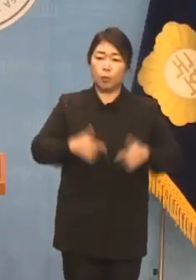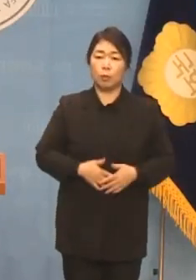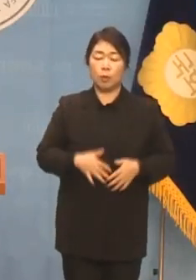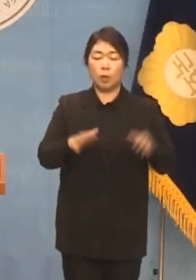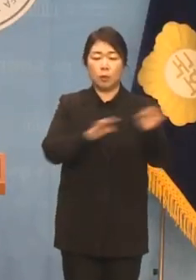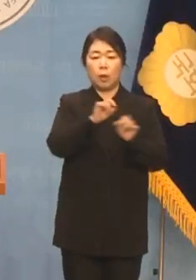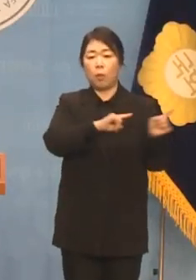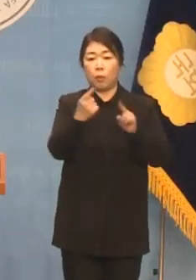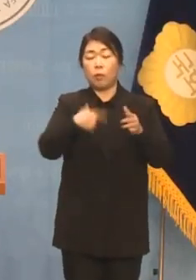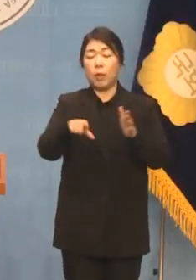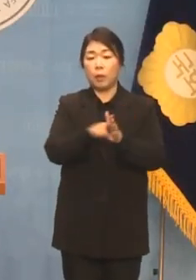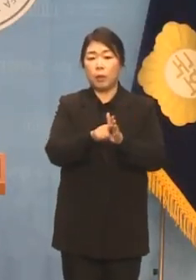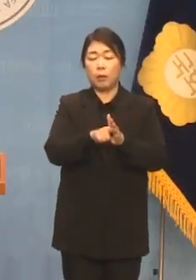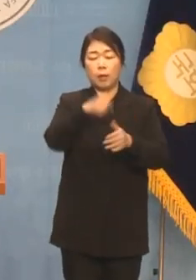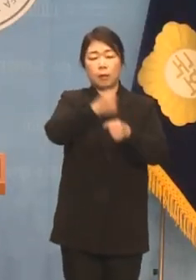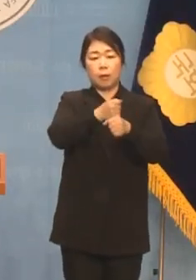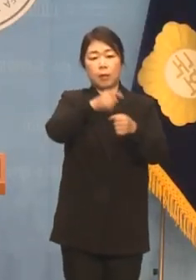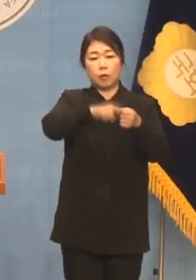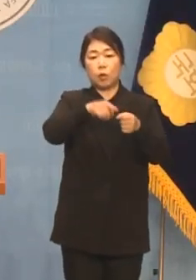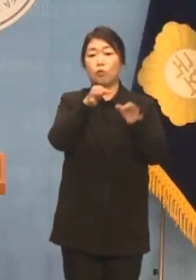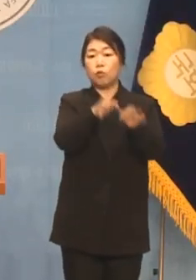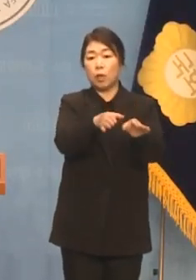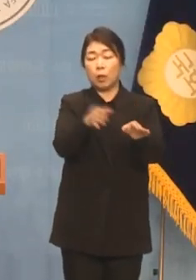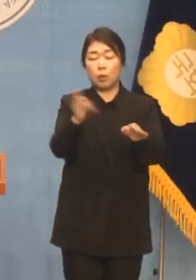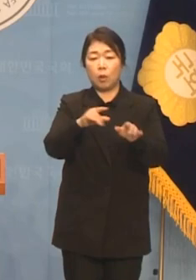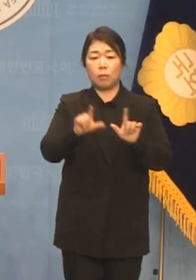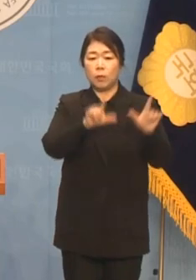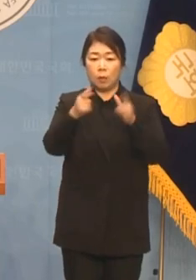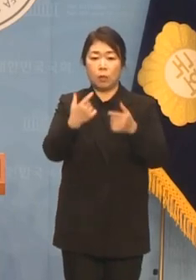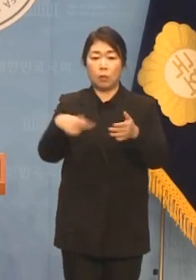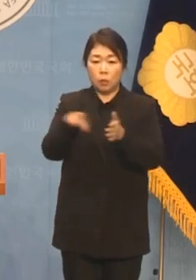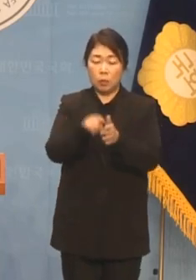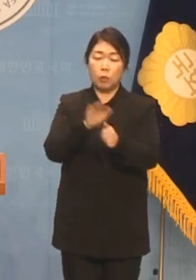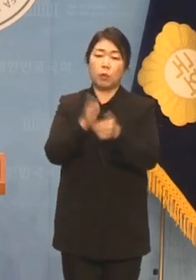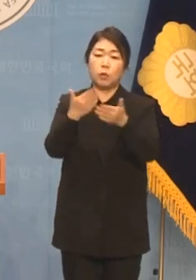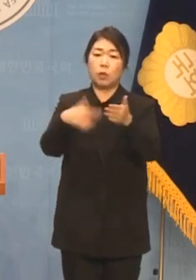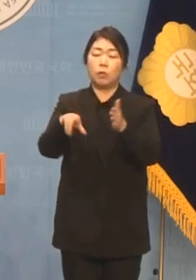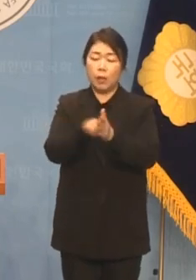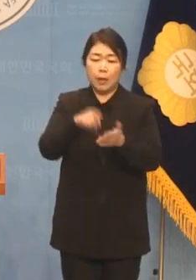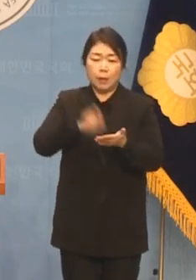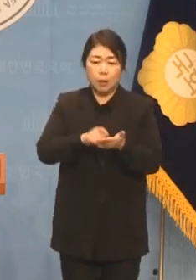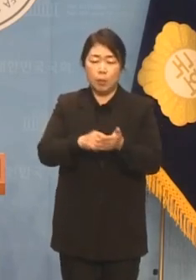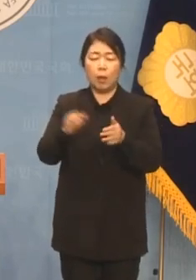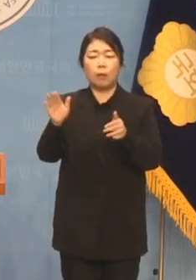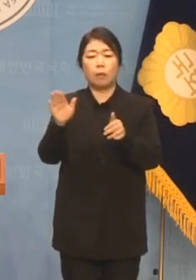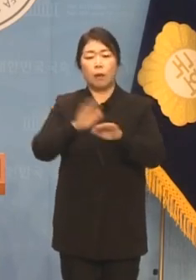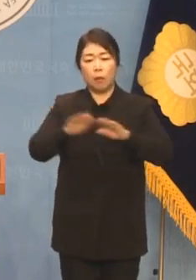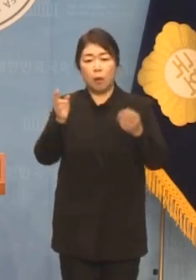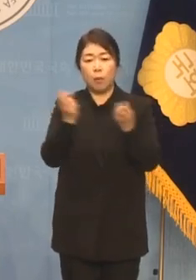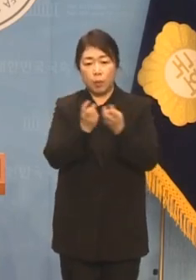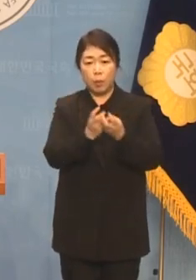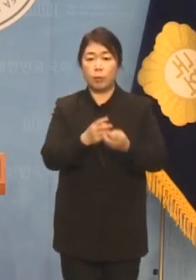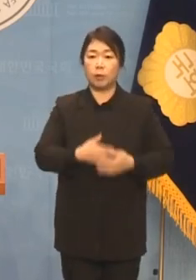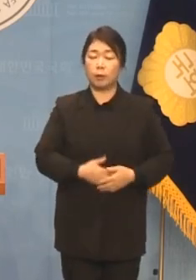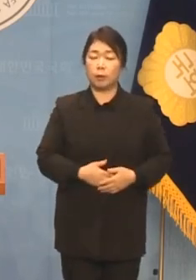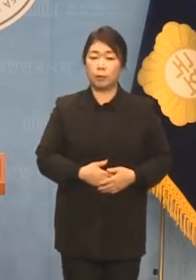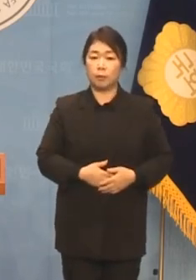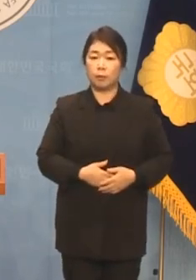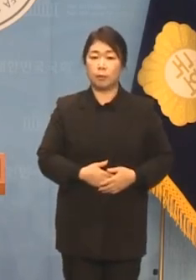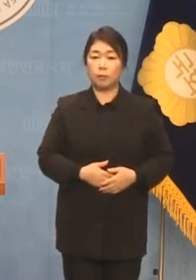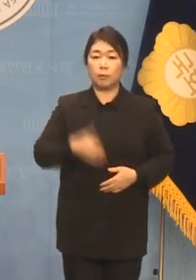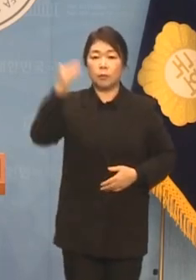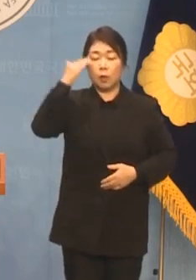경제회복을 위한 생산적 투자 그리고 민생 회복을 위한 긴급한 처방이라는 이야기입니다